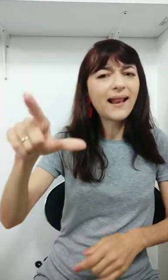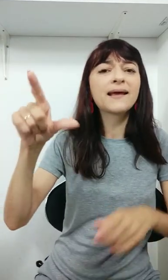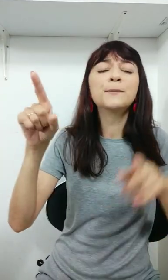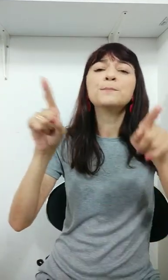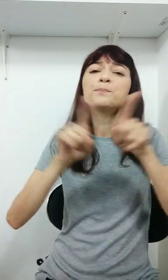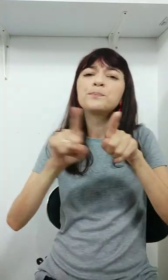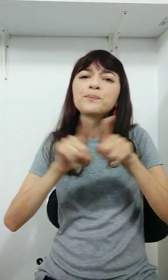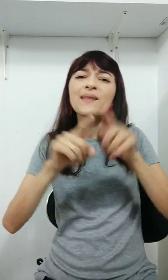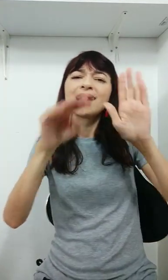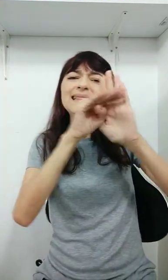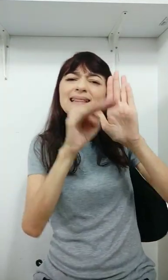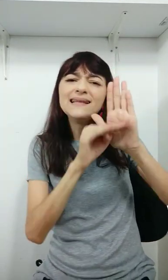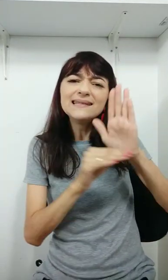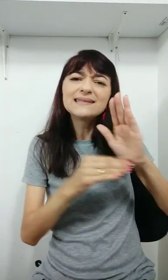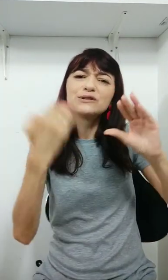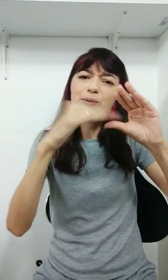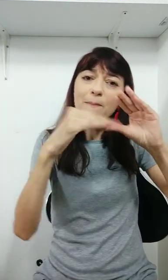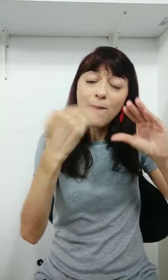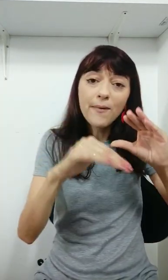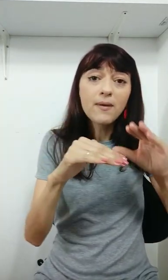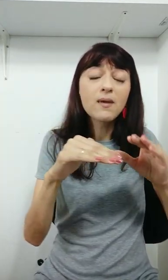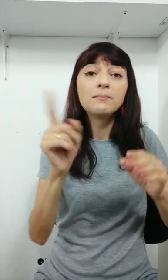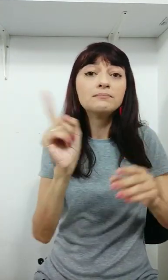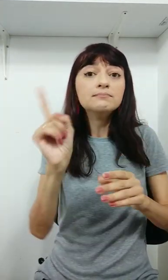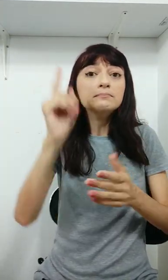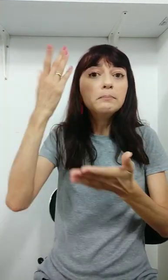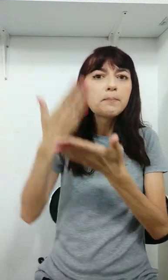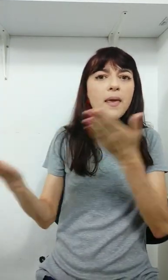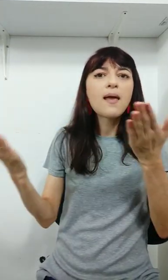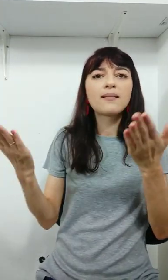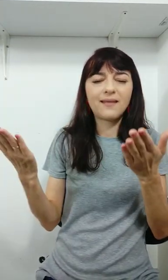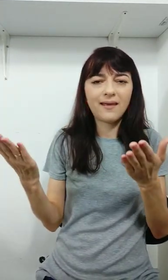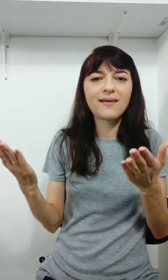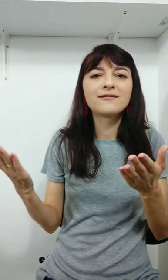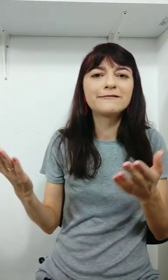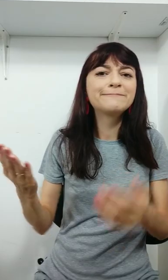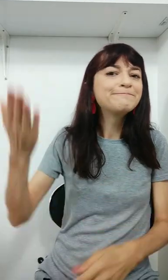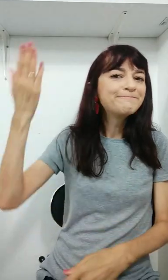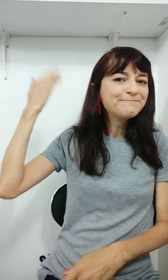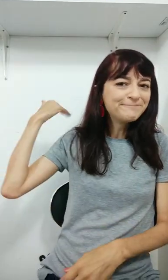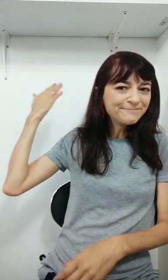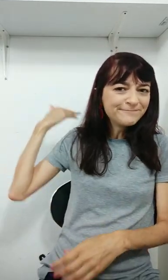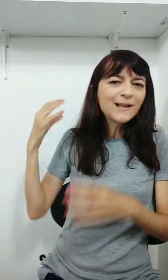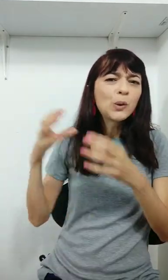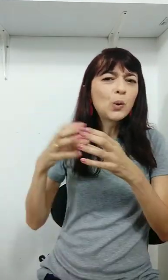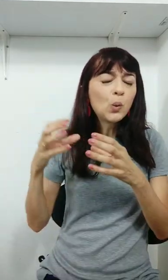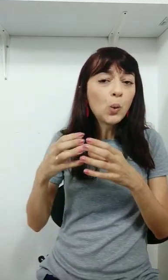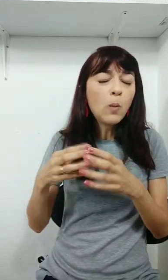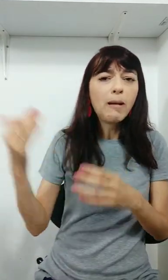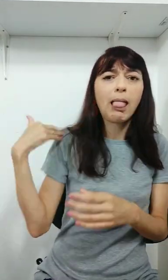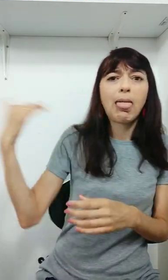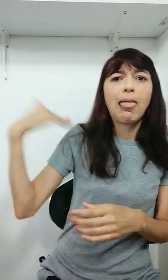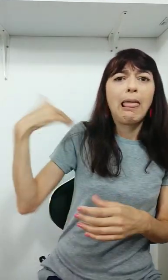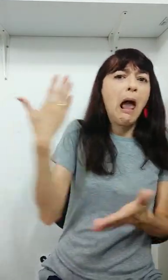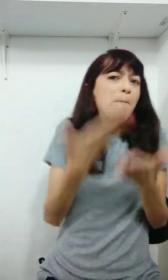se inscreverem nessa semana, tá? Então é muito importante que vocês se inscrevam e não percam, porque vai ser uma semana de